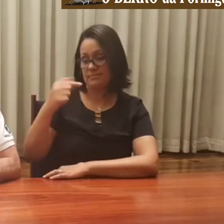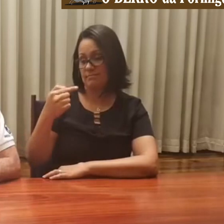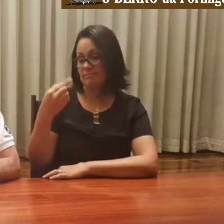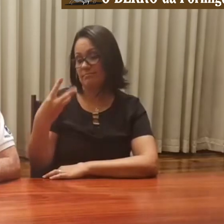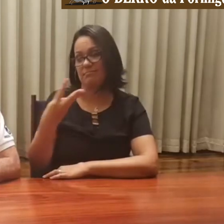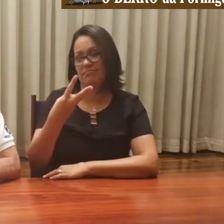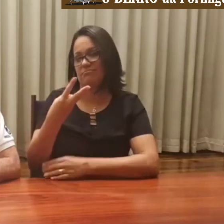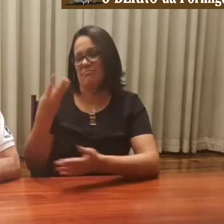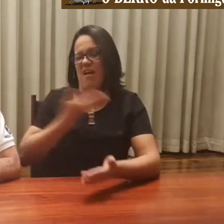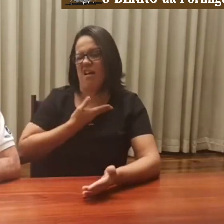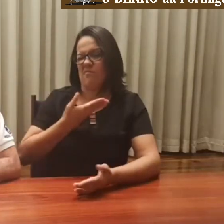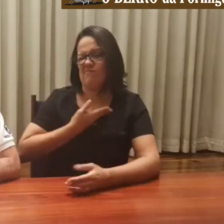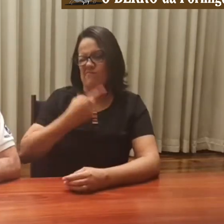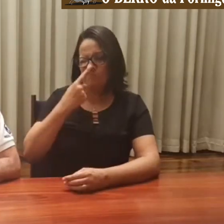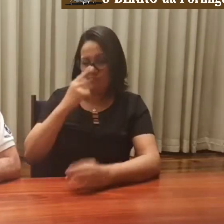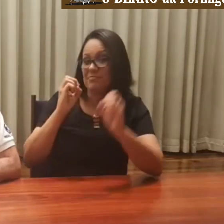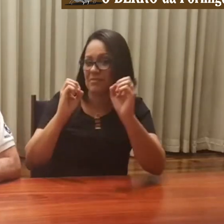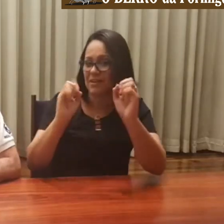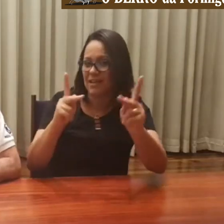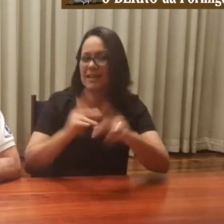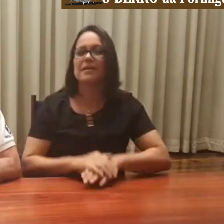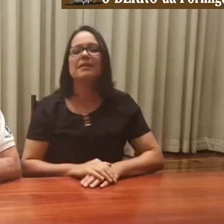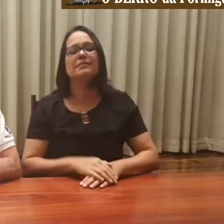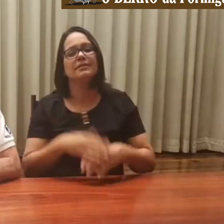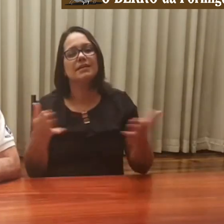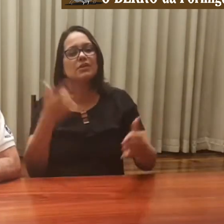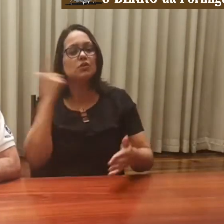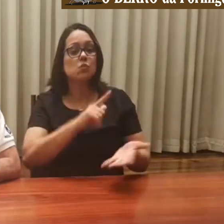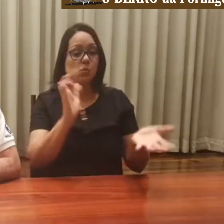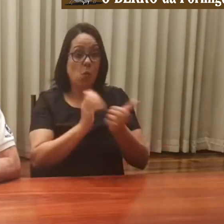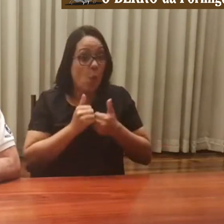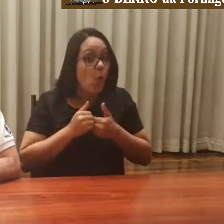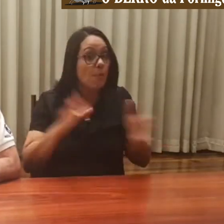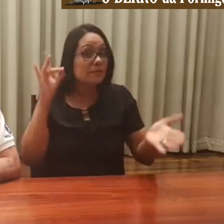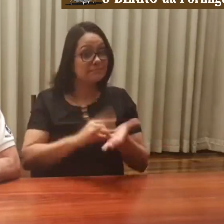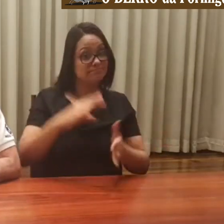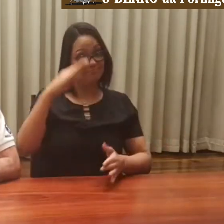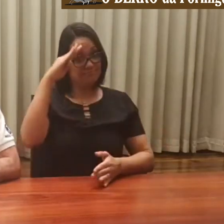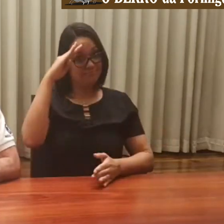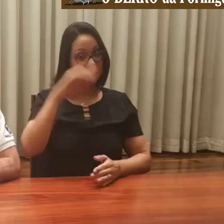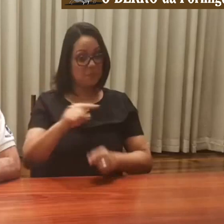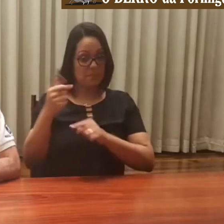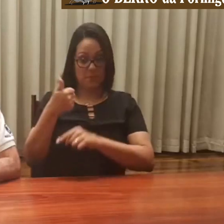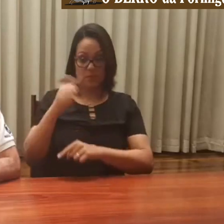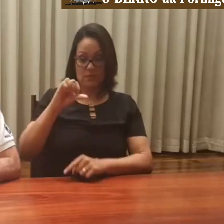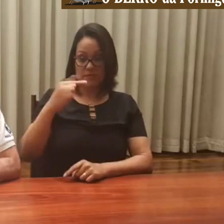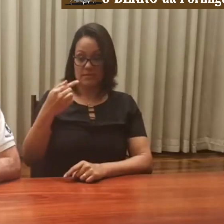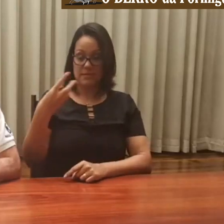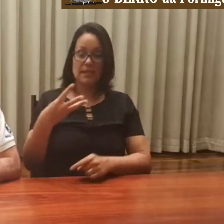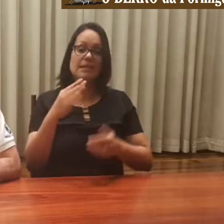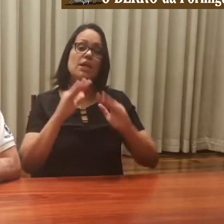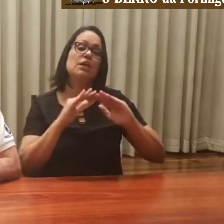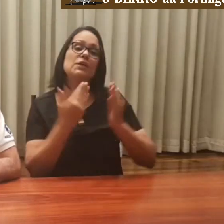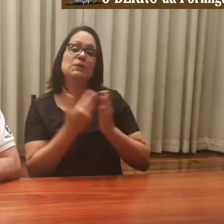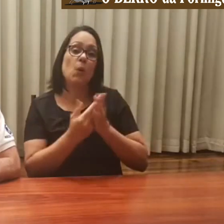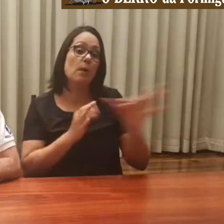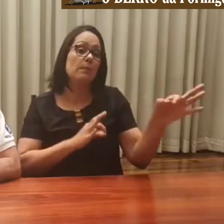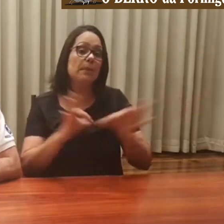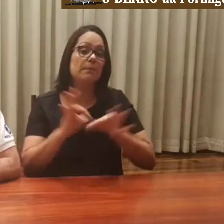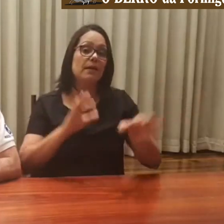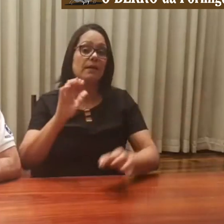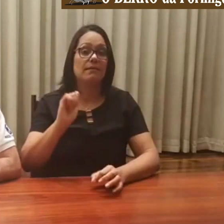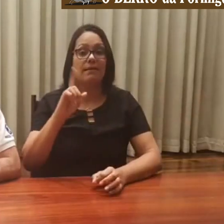1973, ok? Quando sentamos praça, no dia 8 de março daquele ano, na Escola Preparatória de Cadeia do Exército,